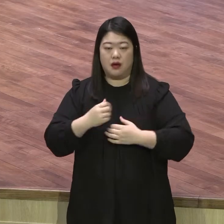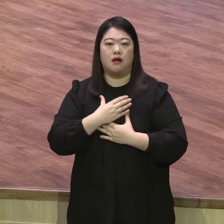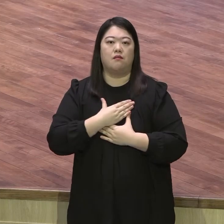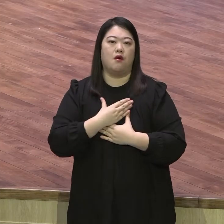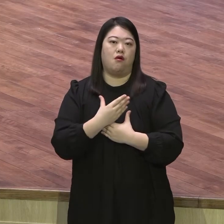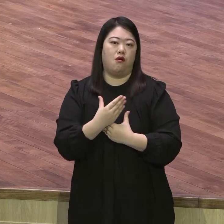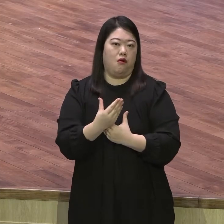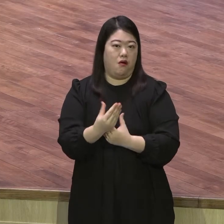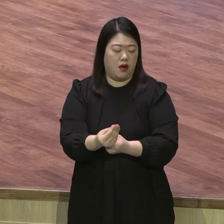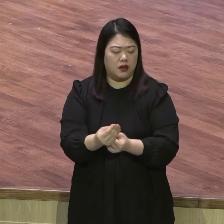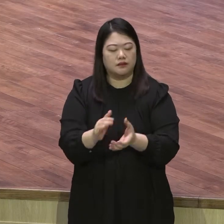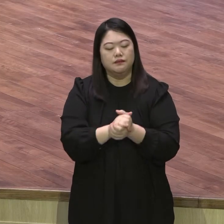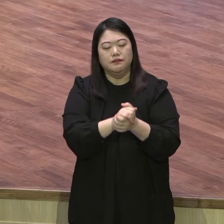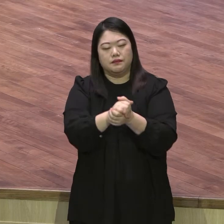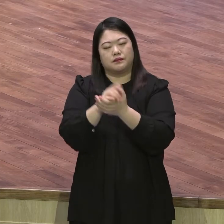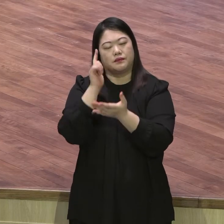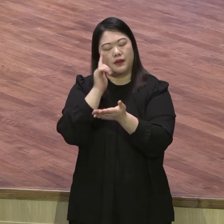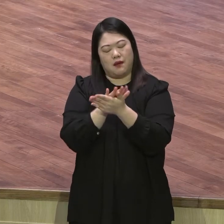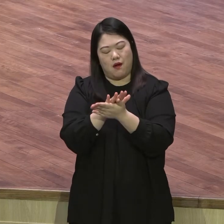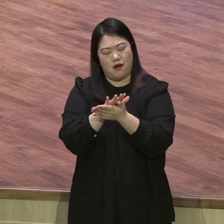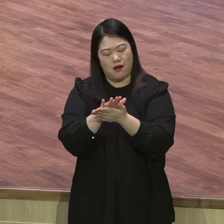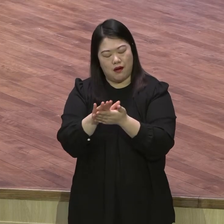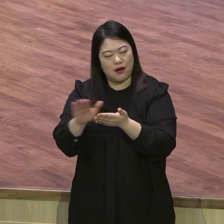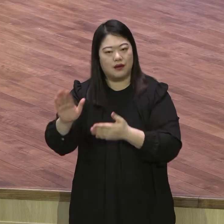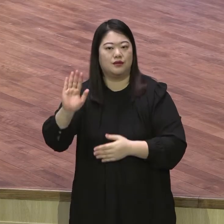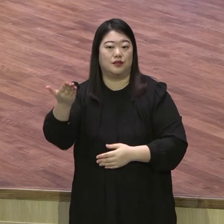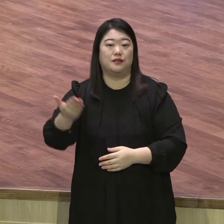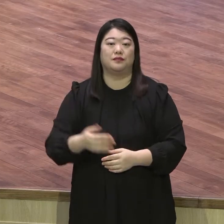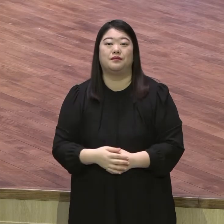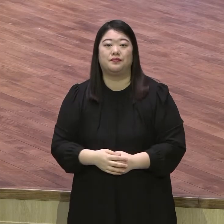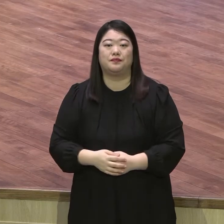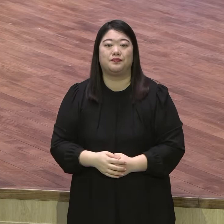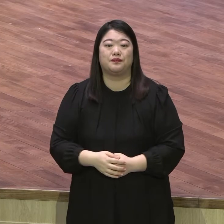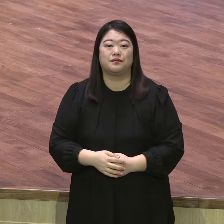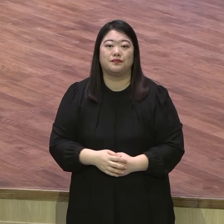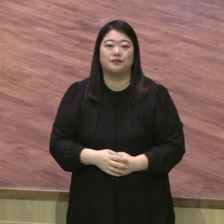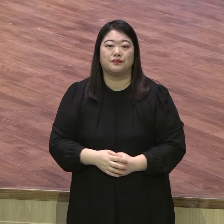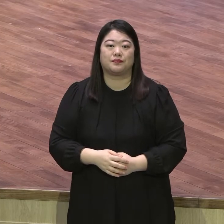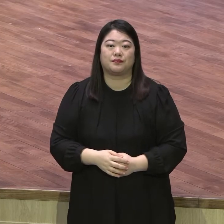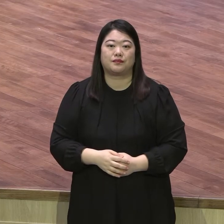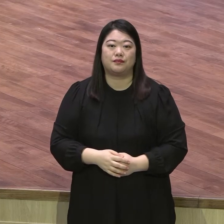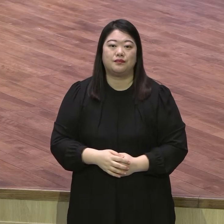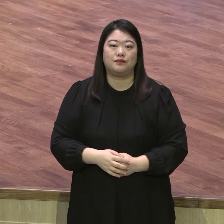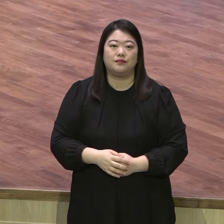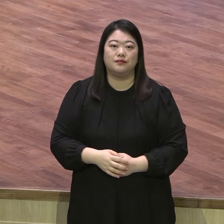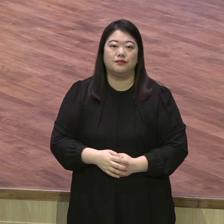것이 화평하게 하는 자의 삶이다. 그런 말씀입니다.